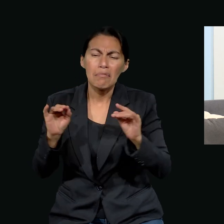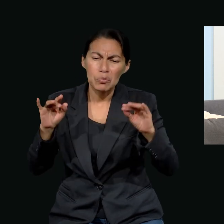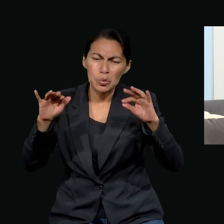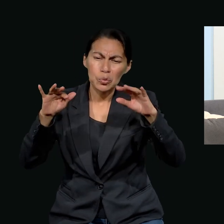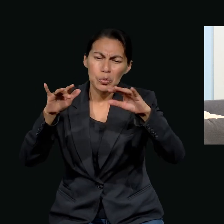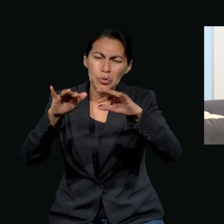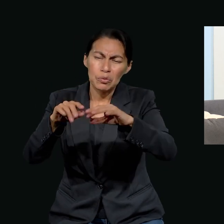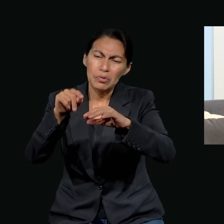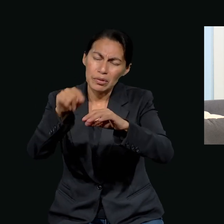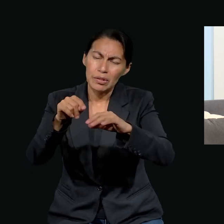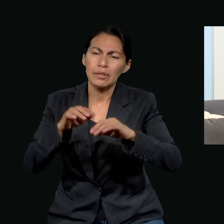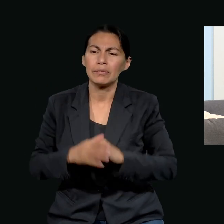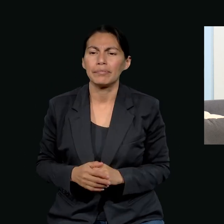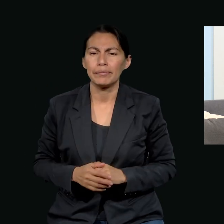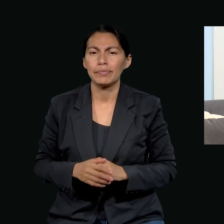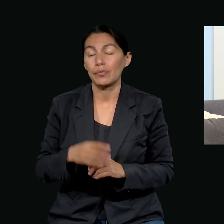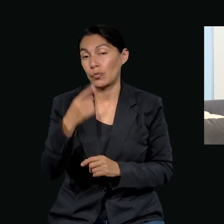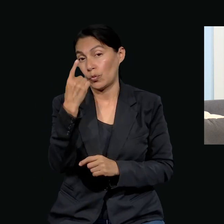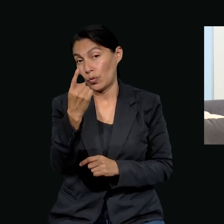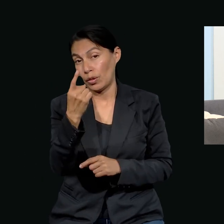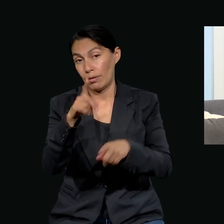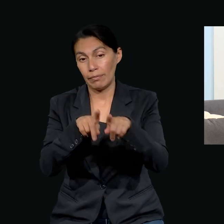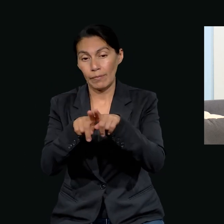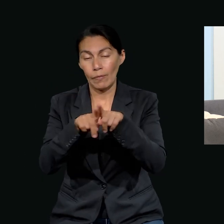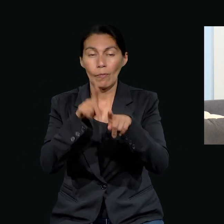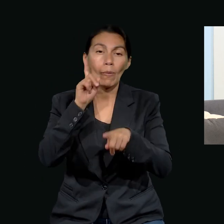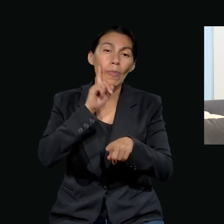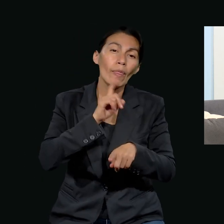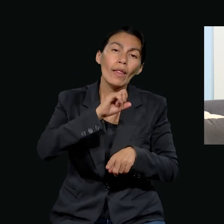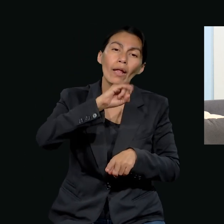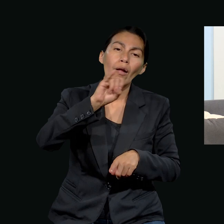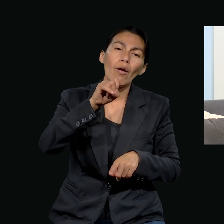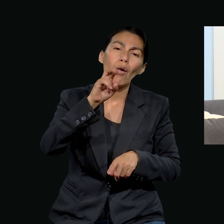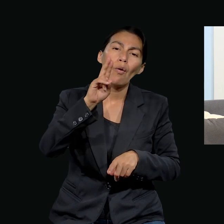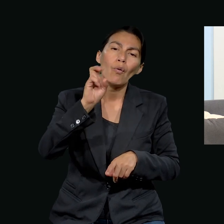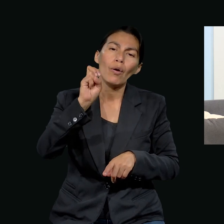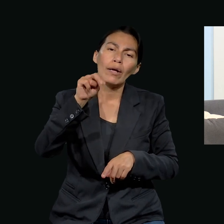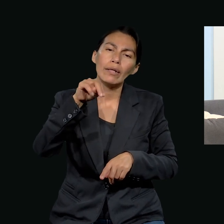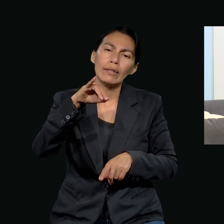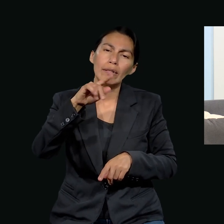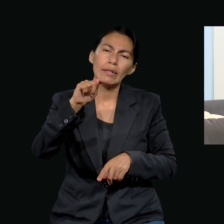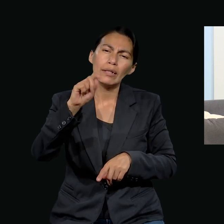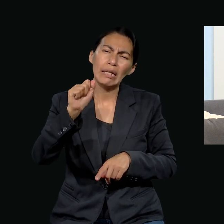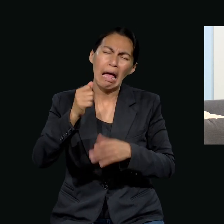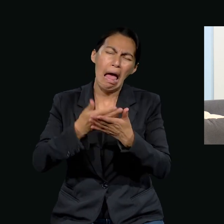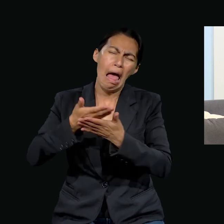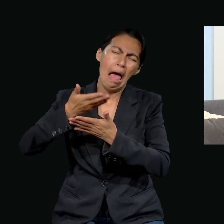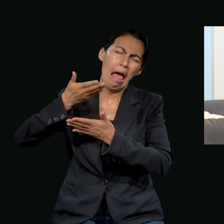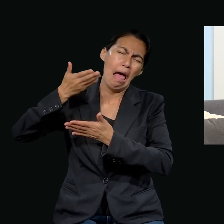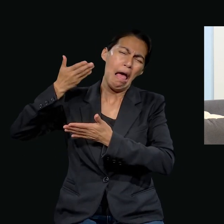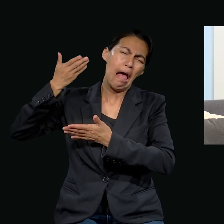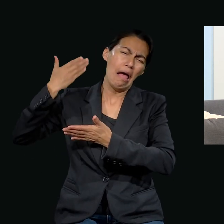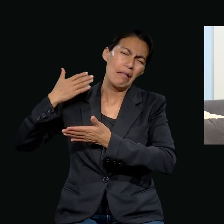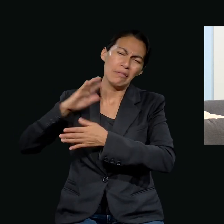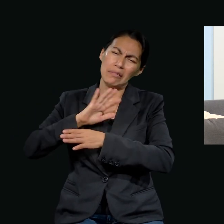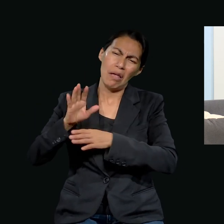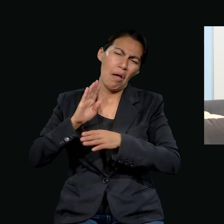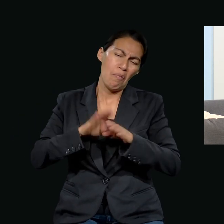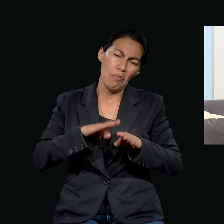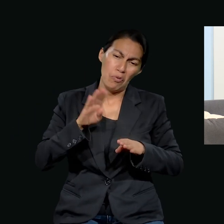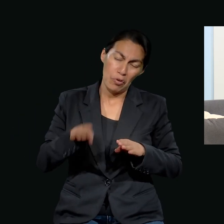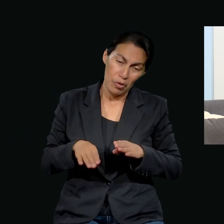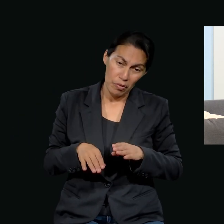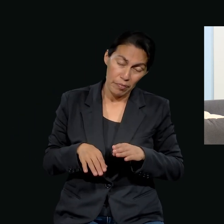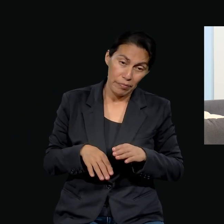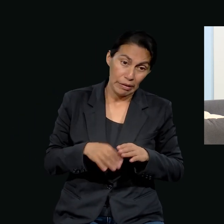Allí la hermana Juanita fue la primera que ya haya descansado en el Señor hace muchos años. Ya había sido bautizada